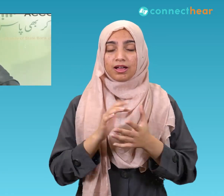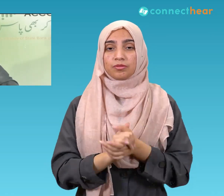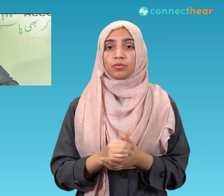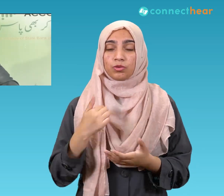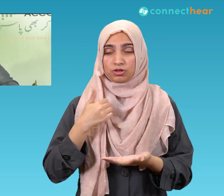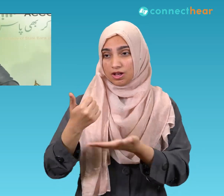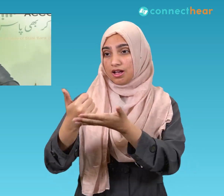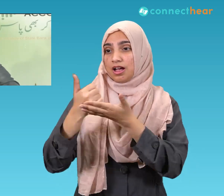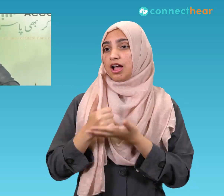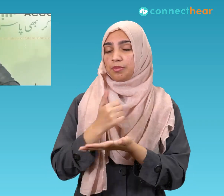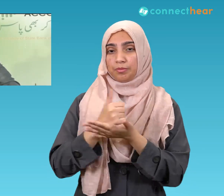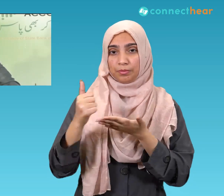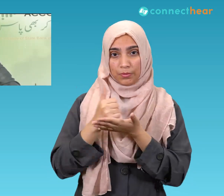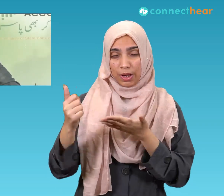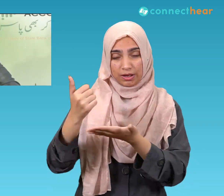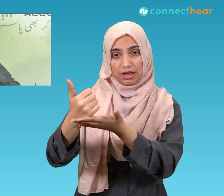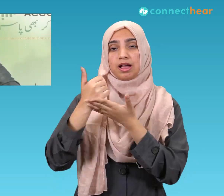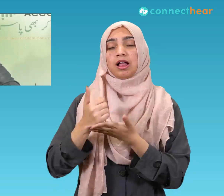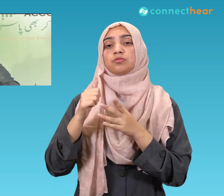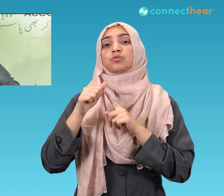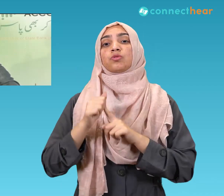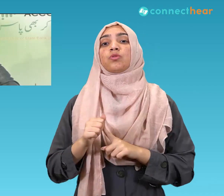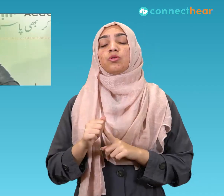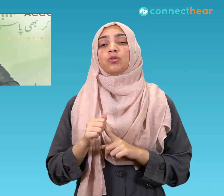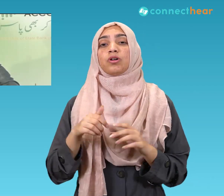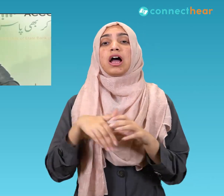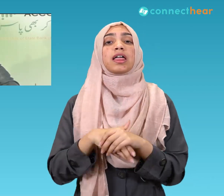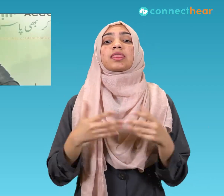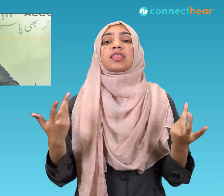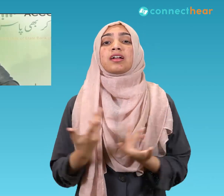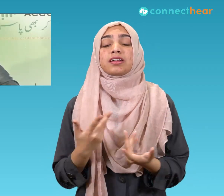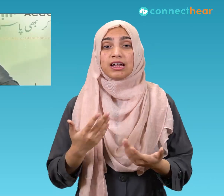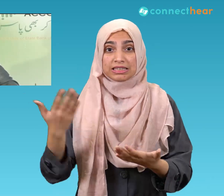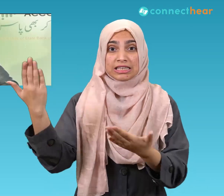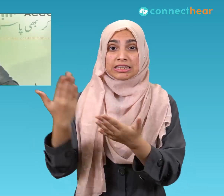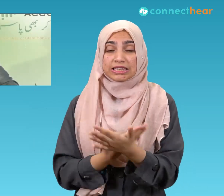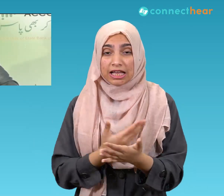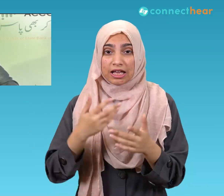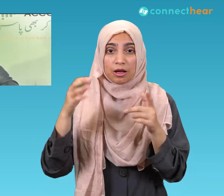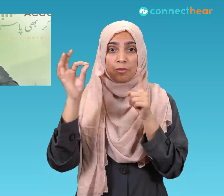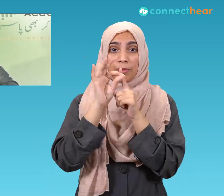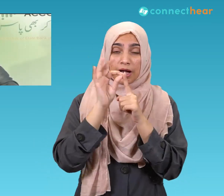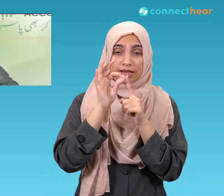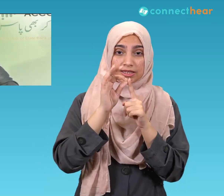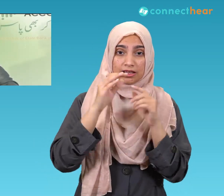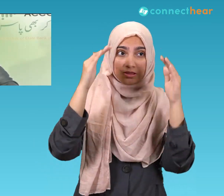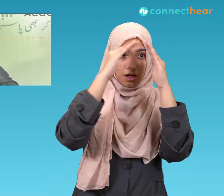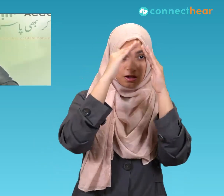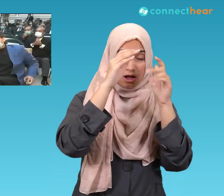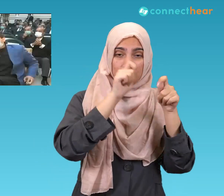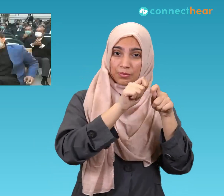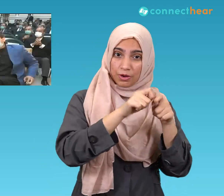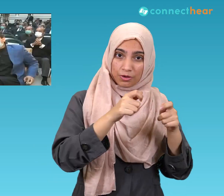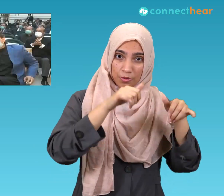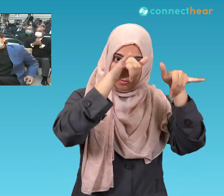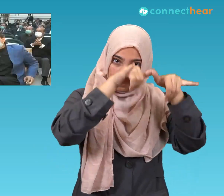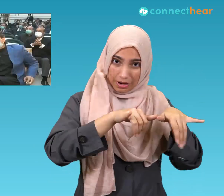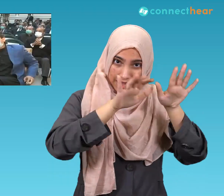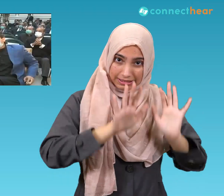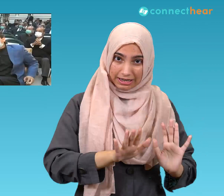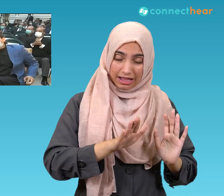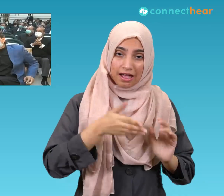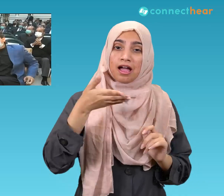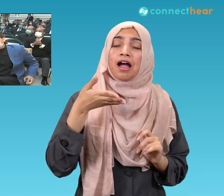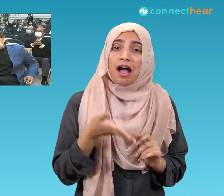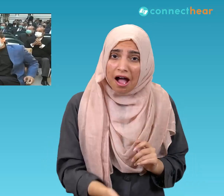ضرورت ہے. نمبر 1 جو ہماری نیاب پاکستان ہاؤسنگ ہے. ہمارا یہاں ابھی تک کوئی کانسیپٹ نہیں